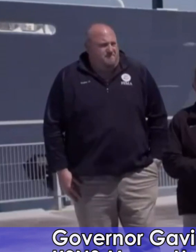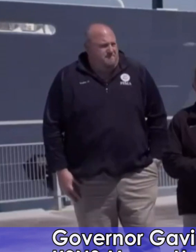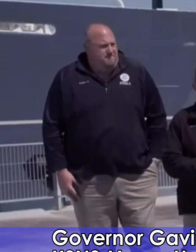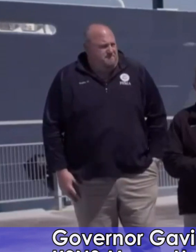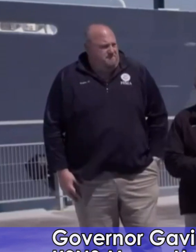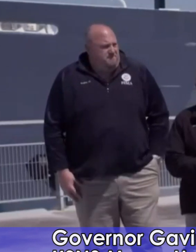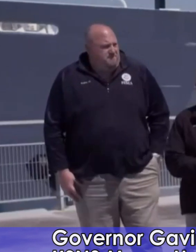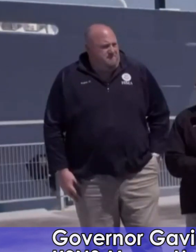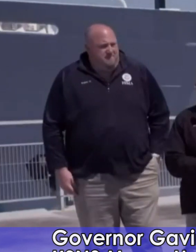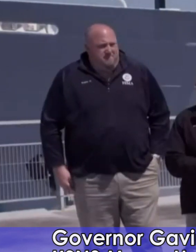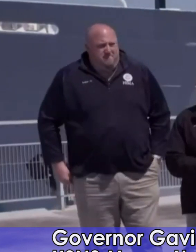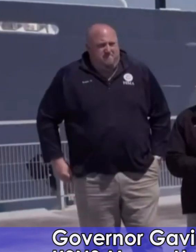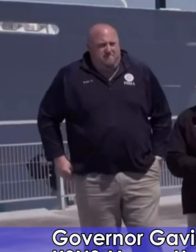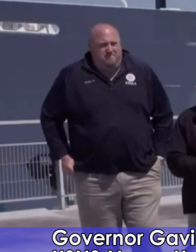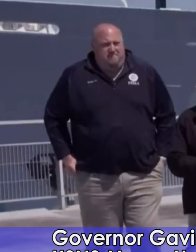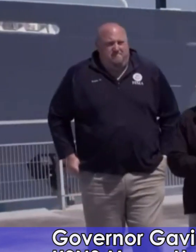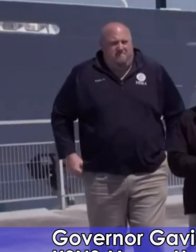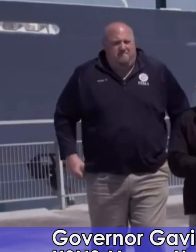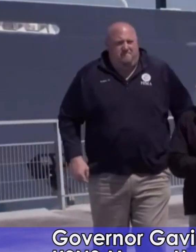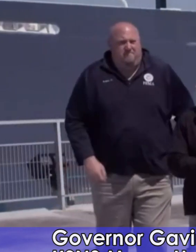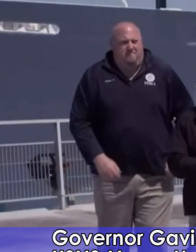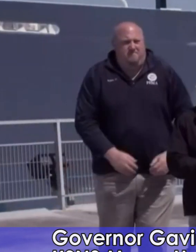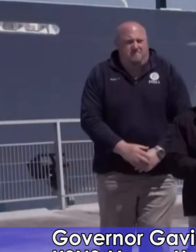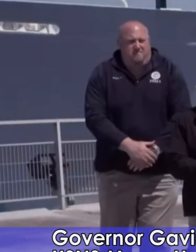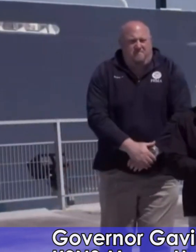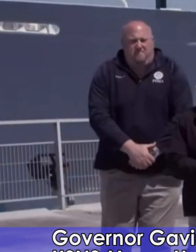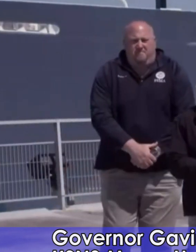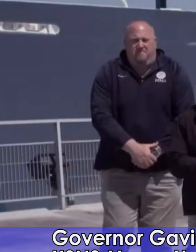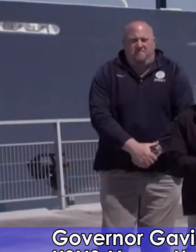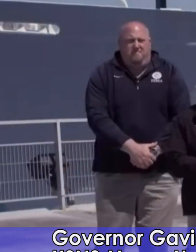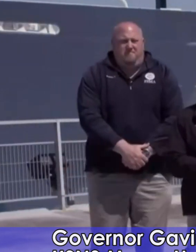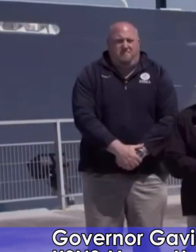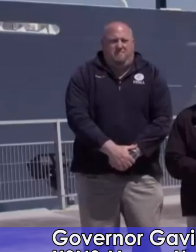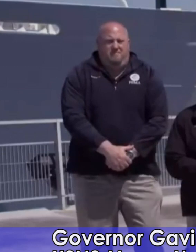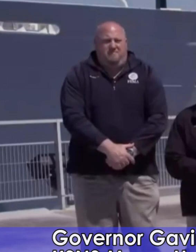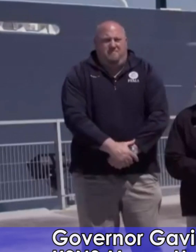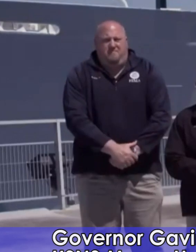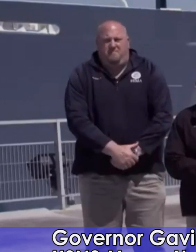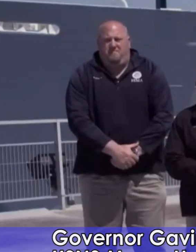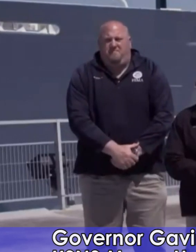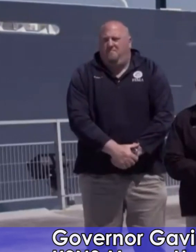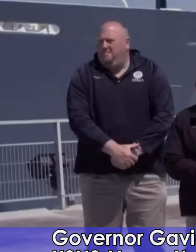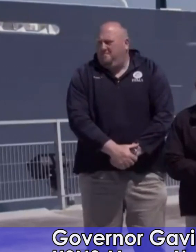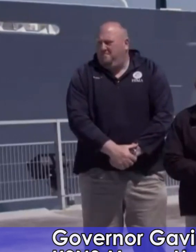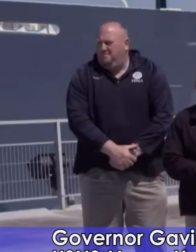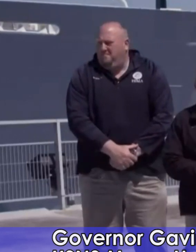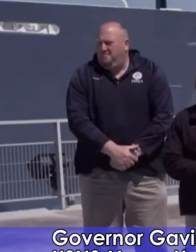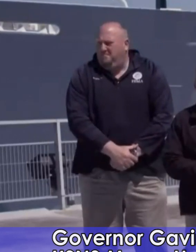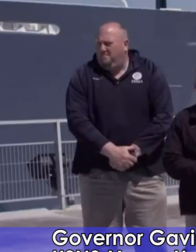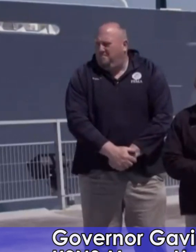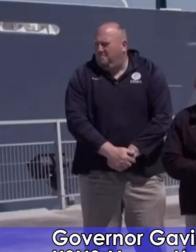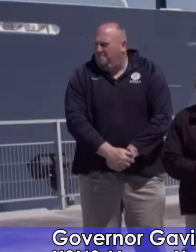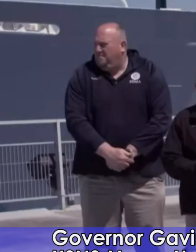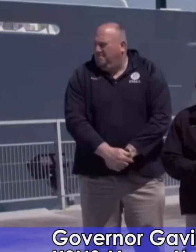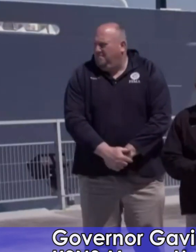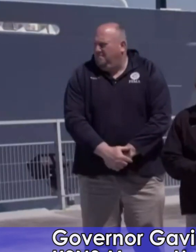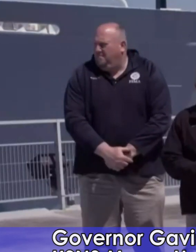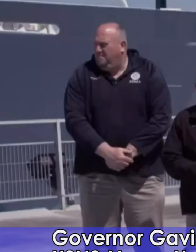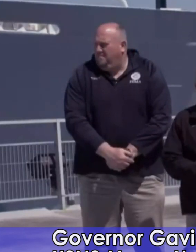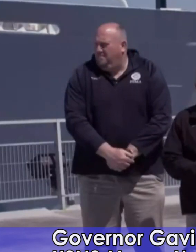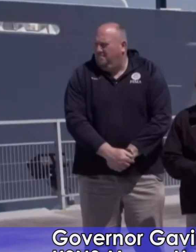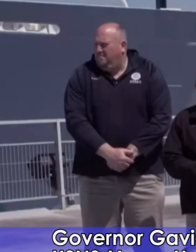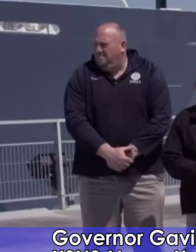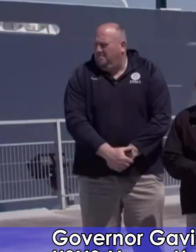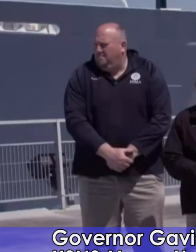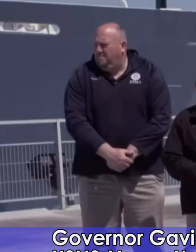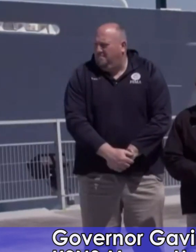USNS Mercy, este increíble regalo de la gente de este país al